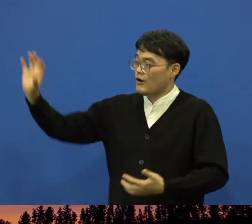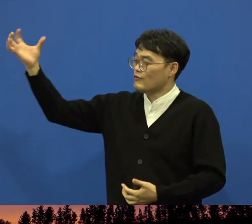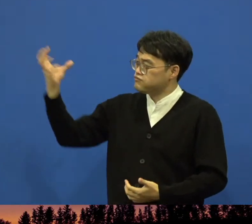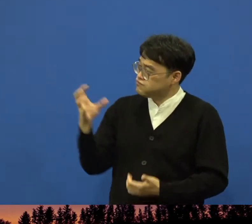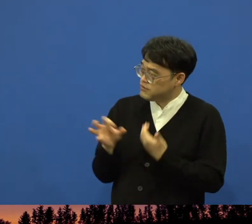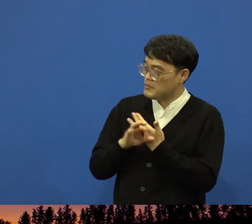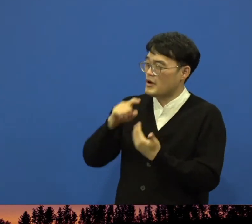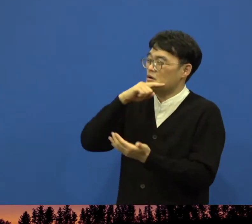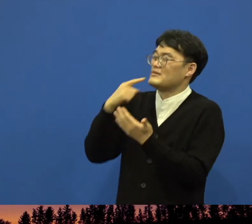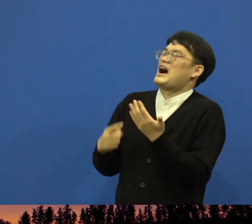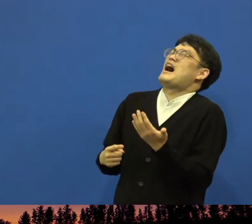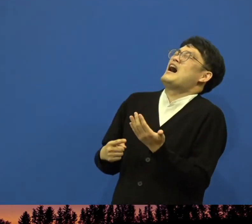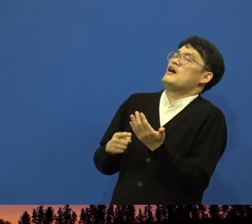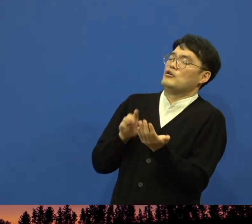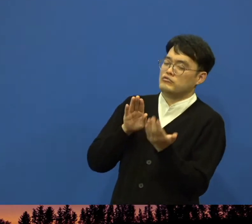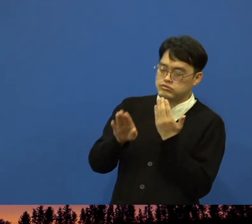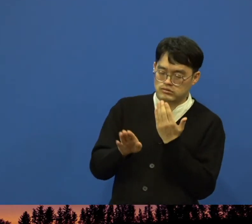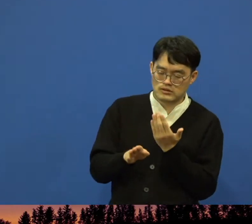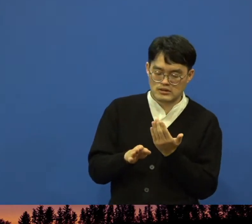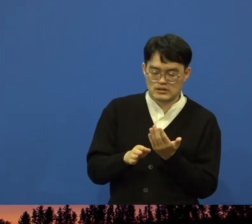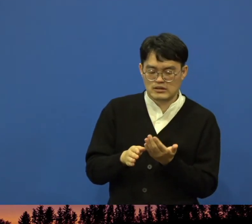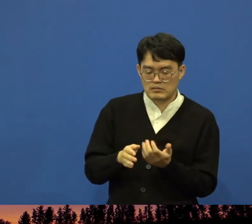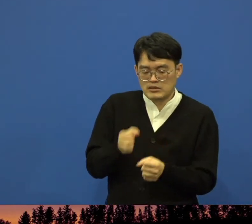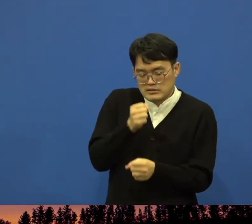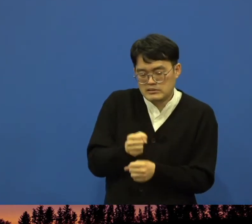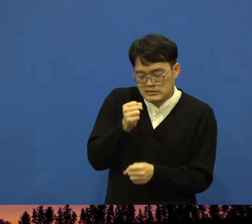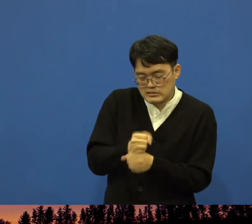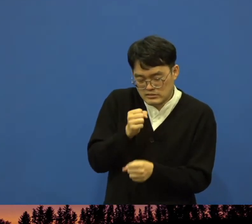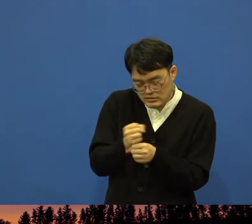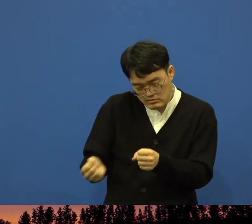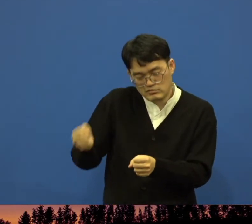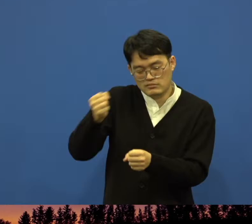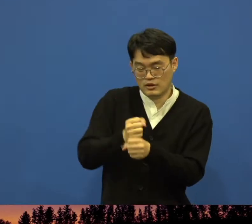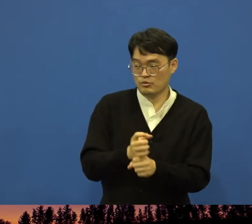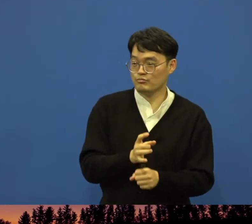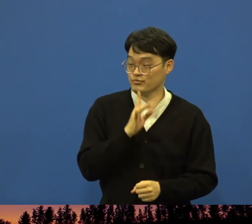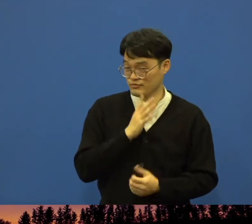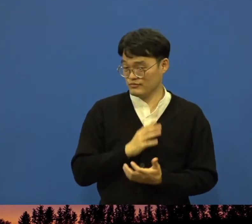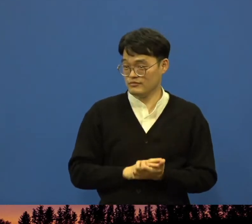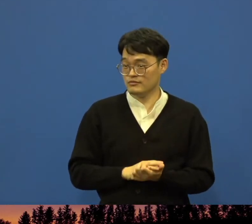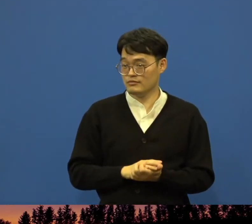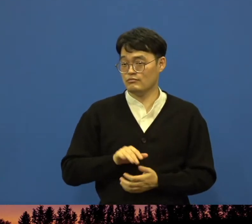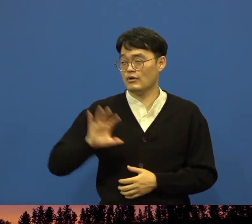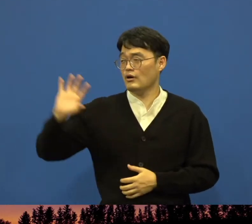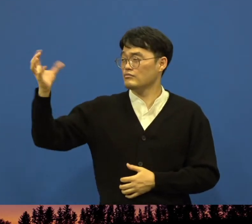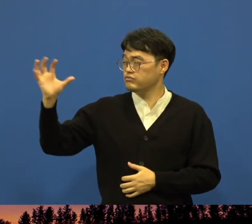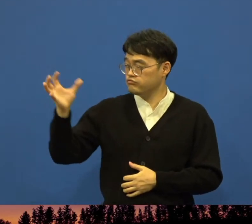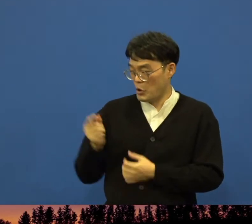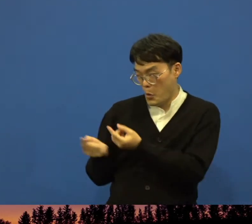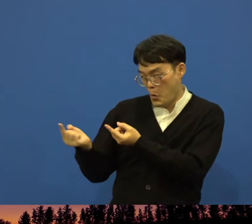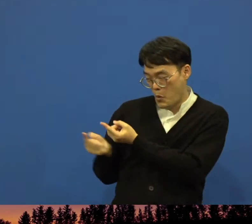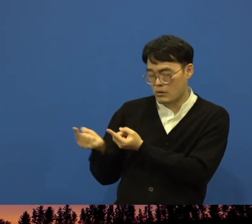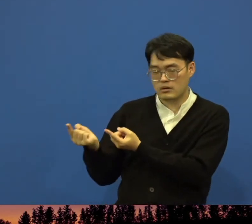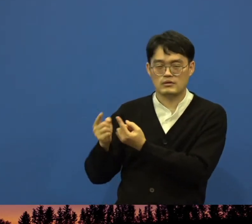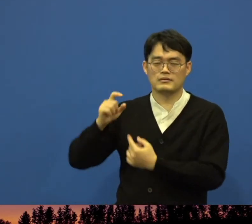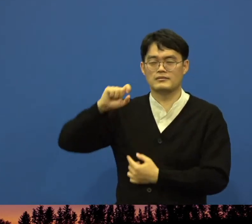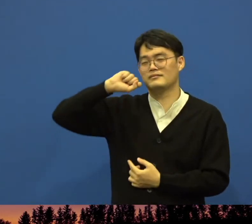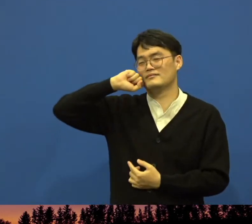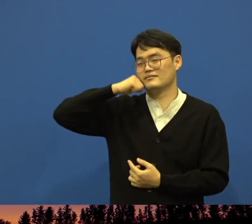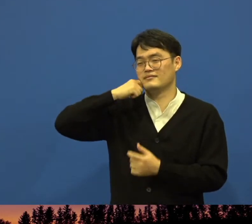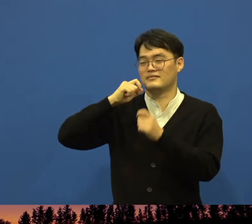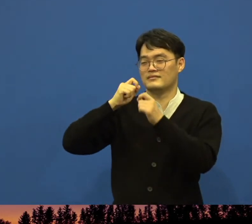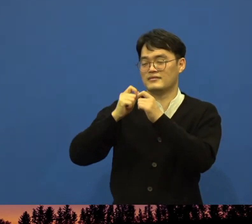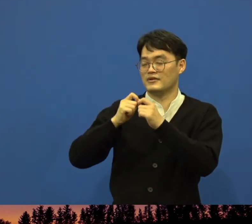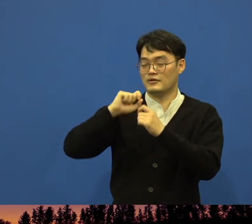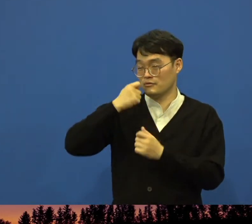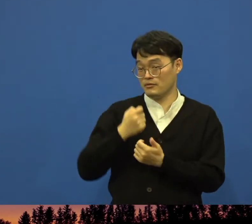임의로 우리가 태풍을 조정을 하지 못하잖아요. 그죠? 아무리 학문이 발달해도 아는 것보다 모르는 게 또